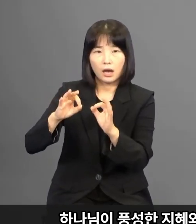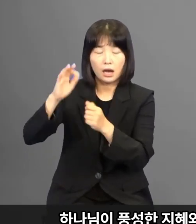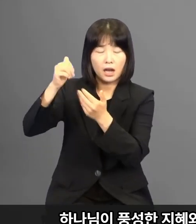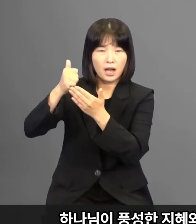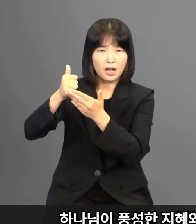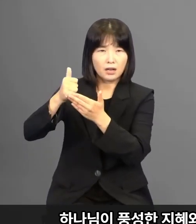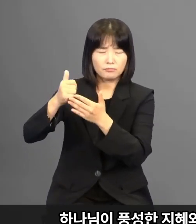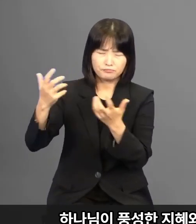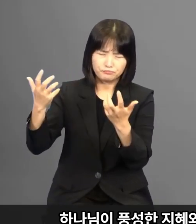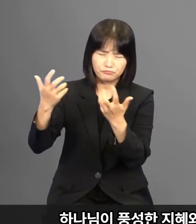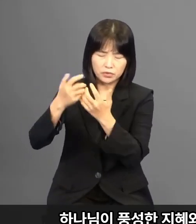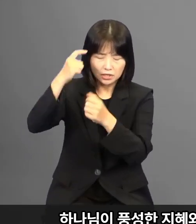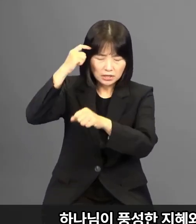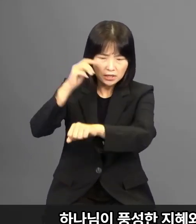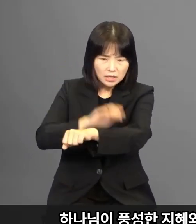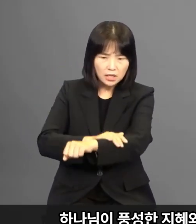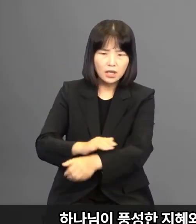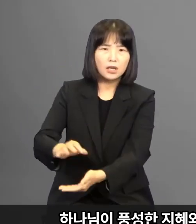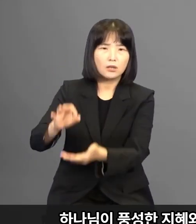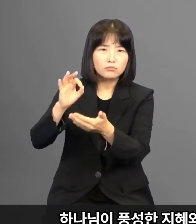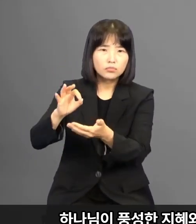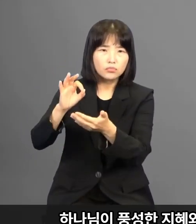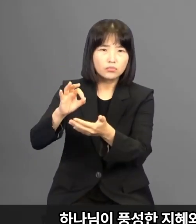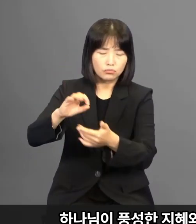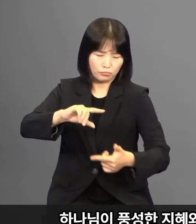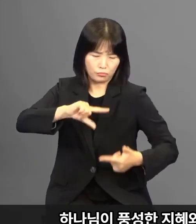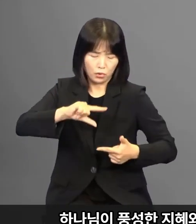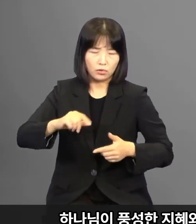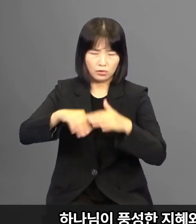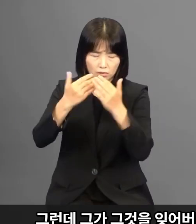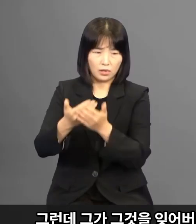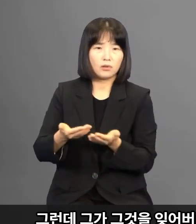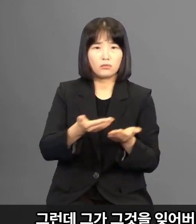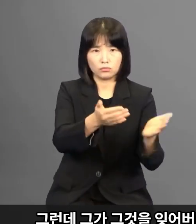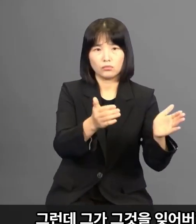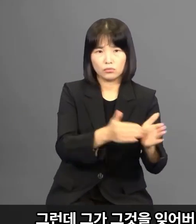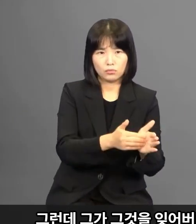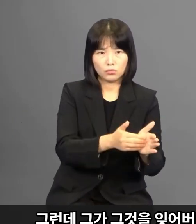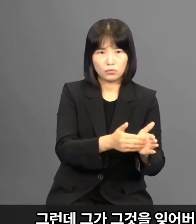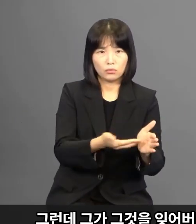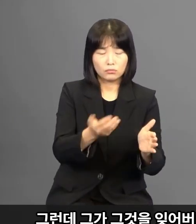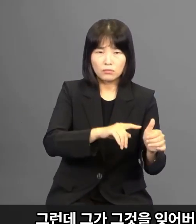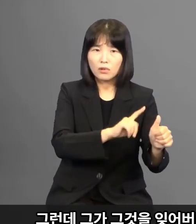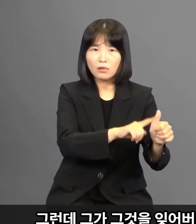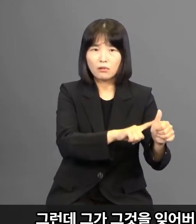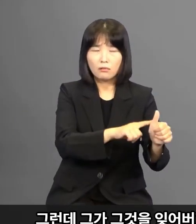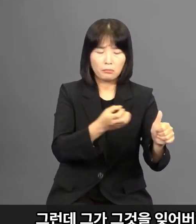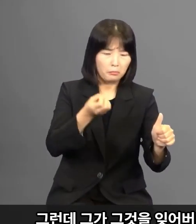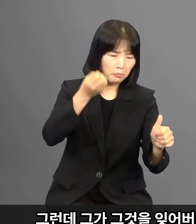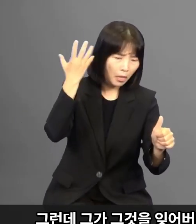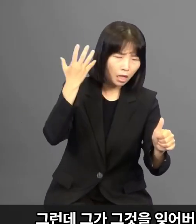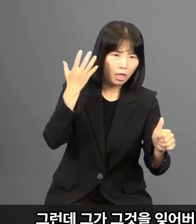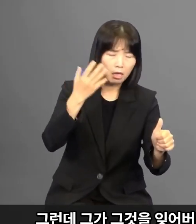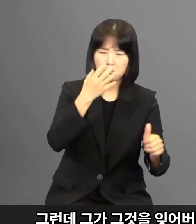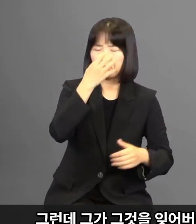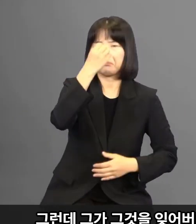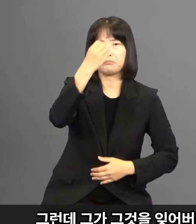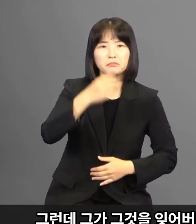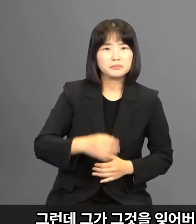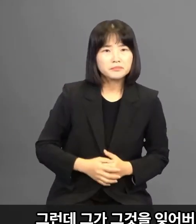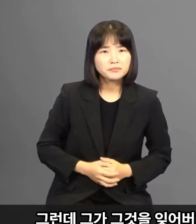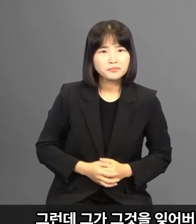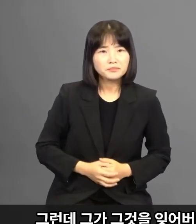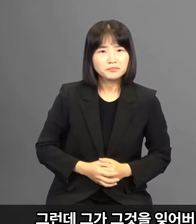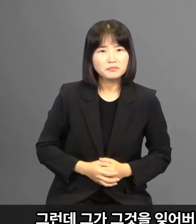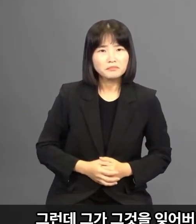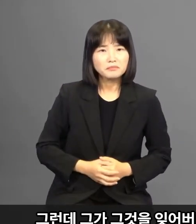지혜와 재물과 부와 명성을 다 주셨어요. 그런데 그가 그것을 잊어버리고 교만해져가지고 자기가